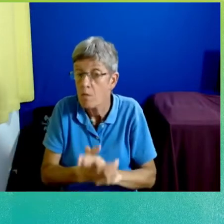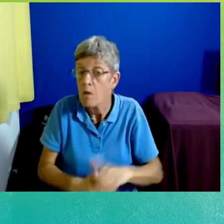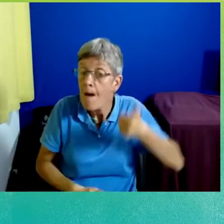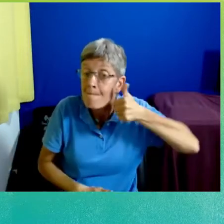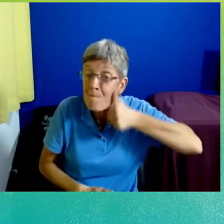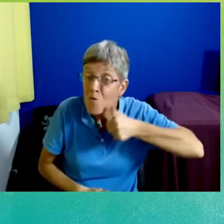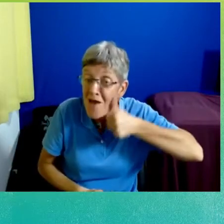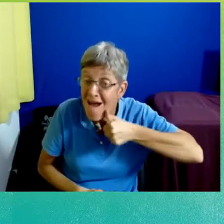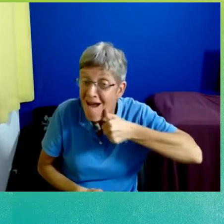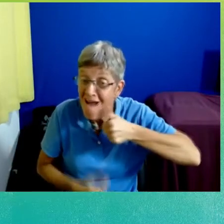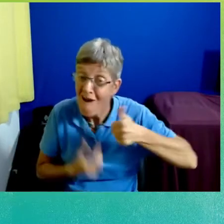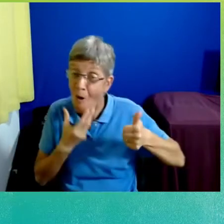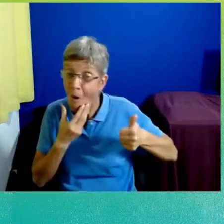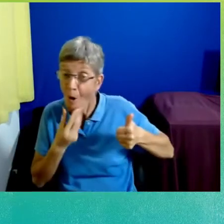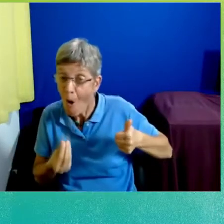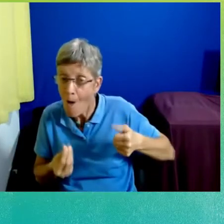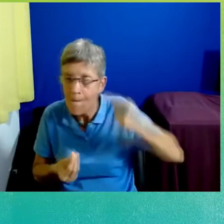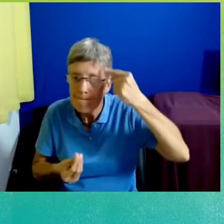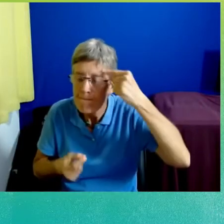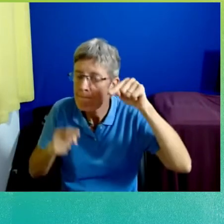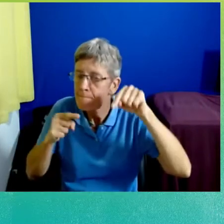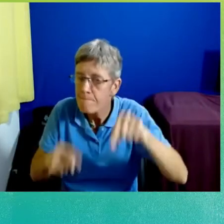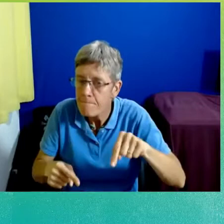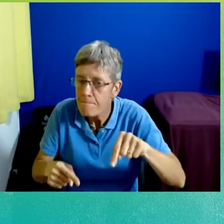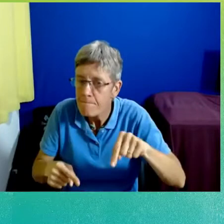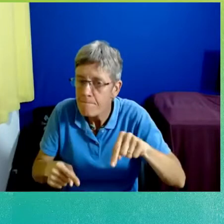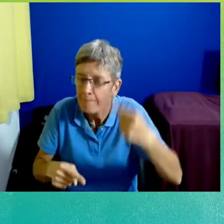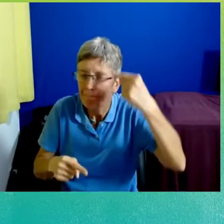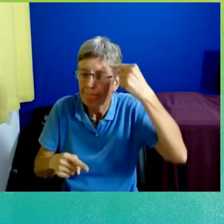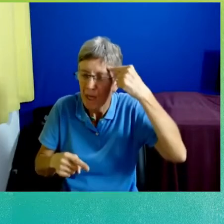Ou é branca? É mulher?